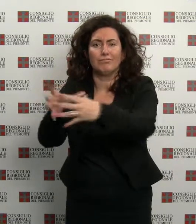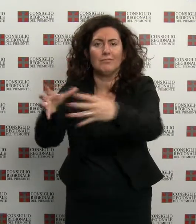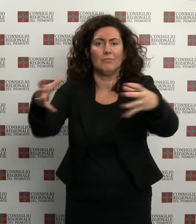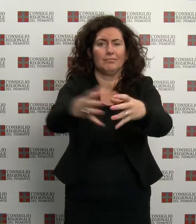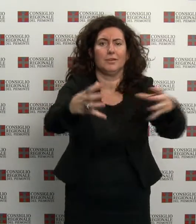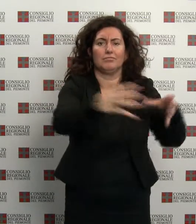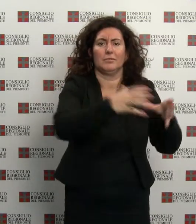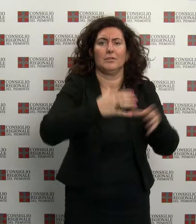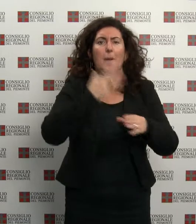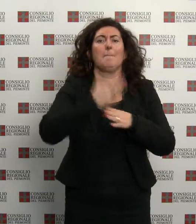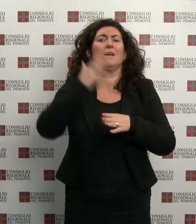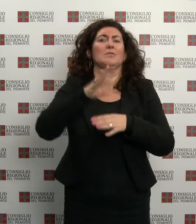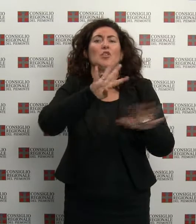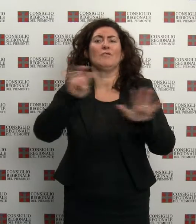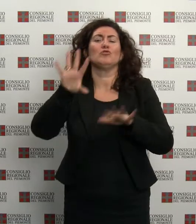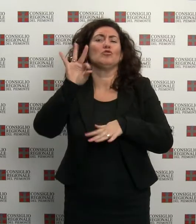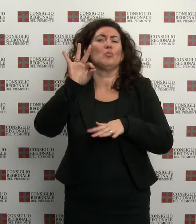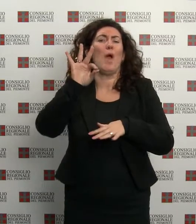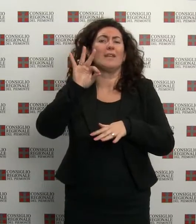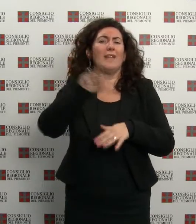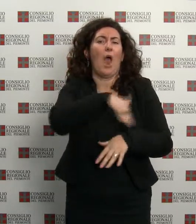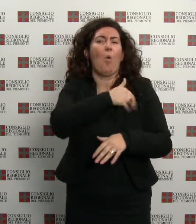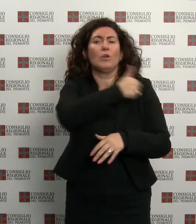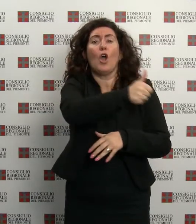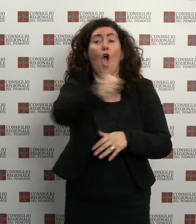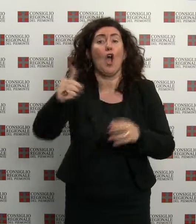di 950 alunni per istituto.